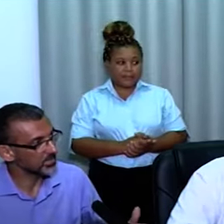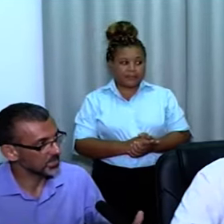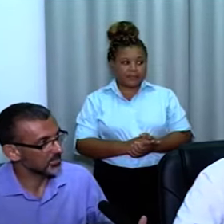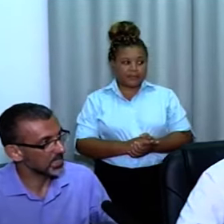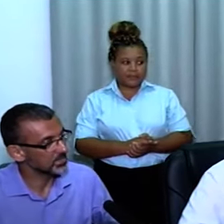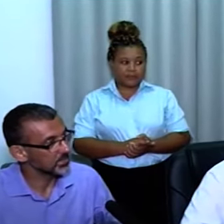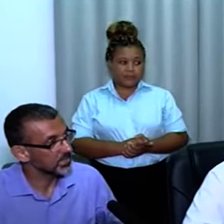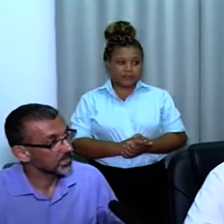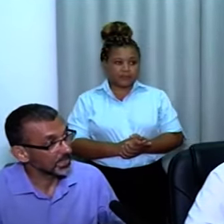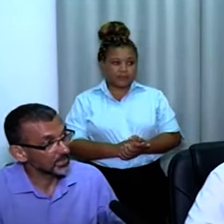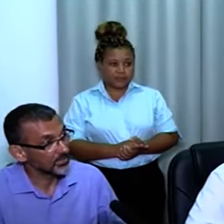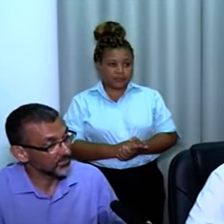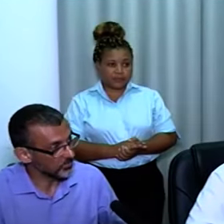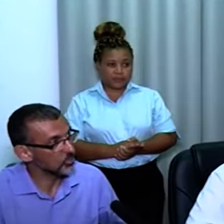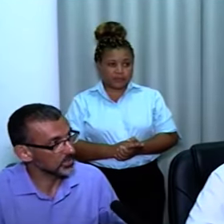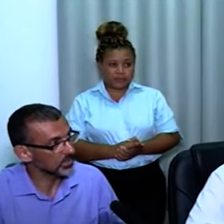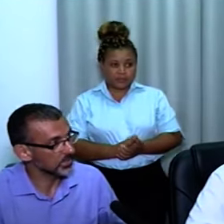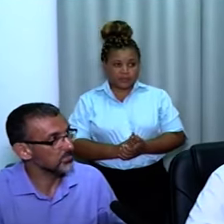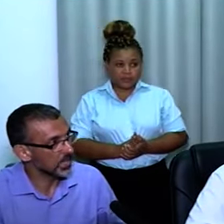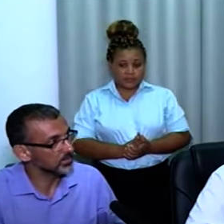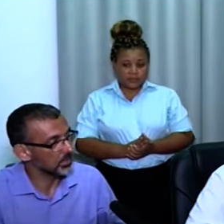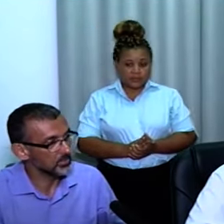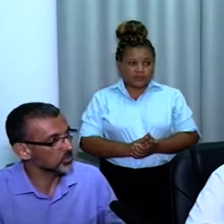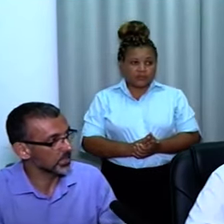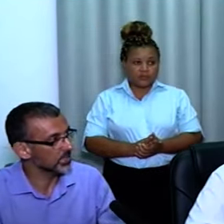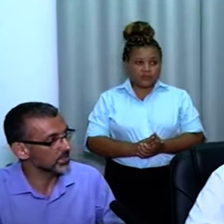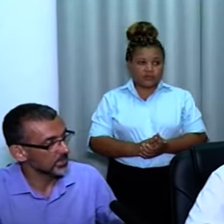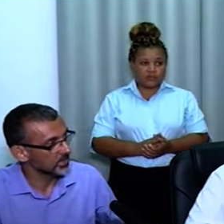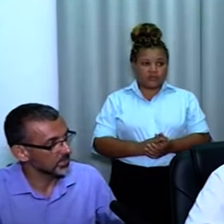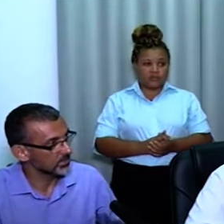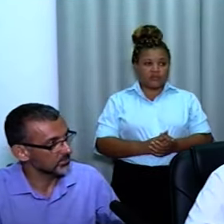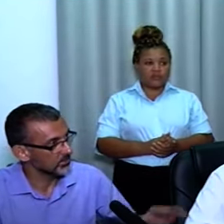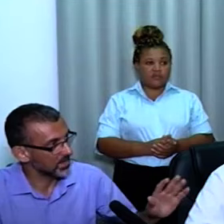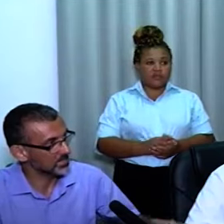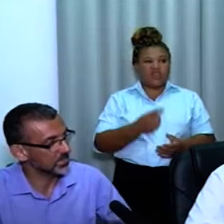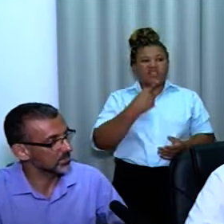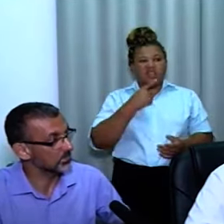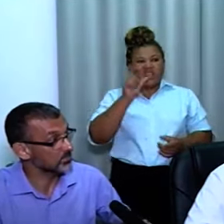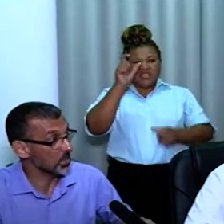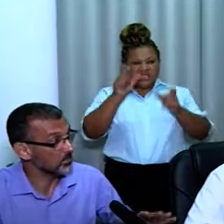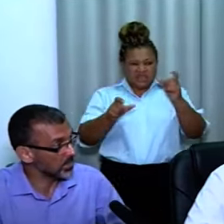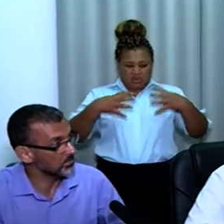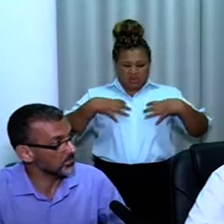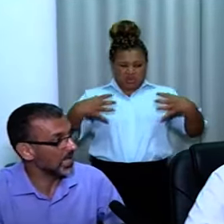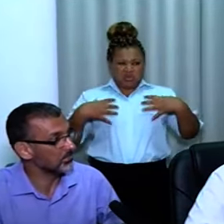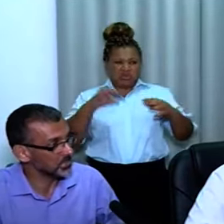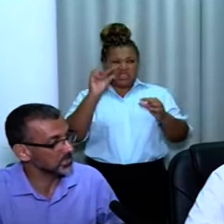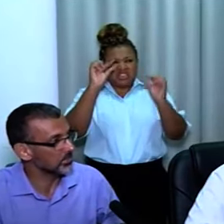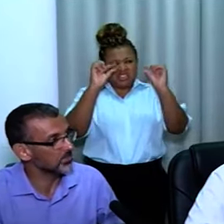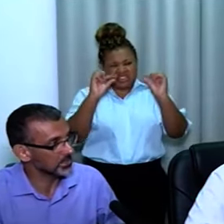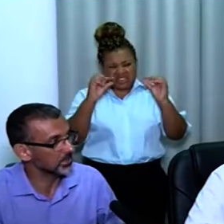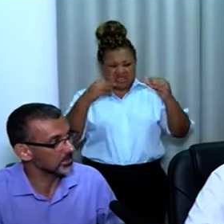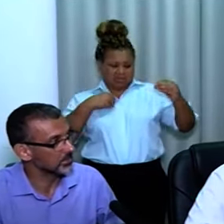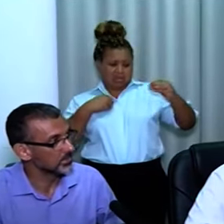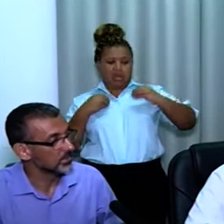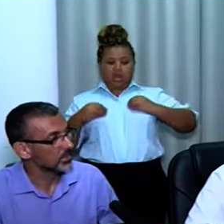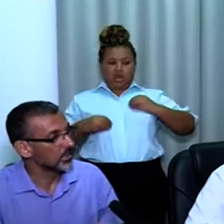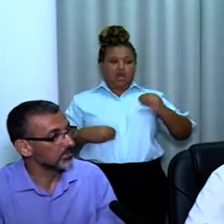sévérité de sa maladie, 80% est mal, il n'a pas besoin de machine, pas besoin même d'admettre sa